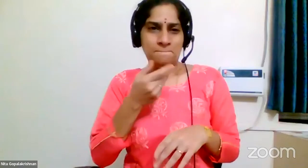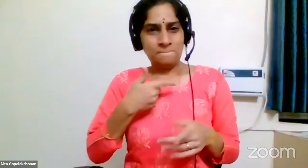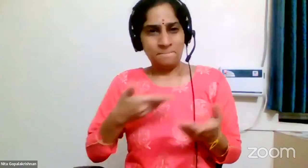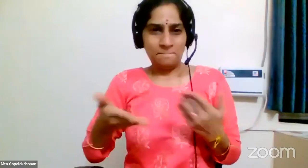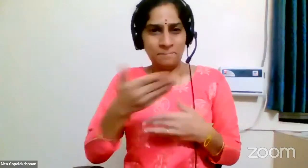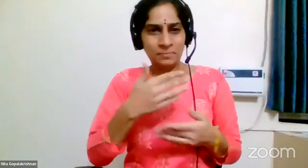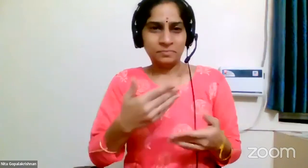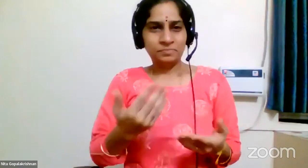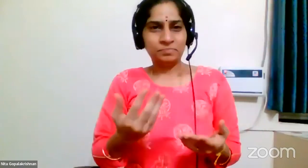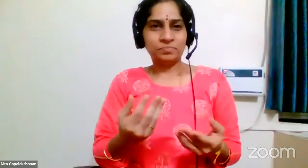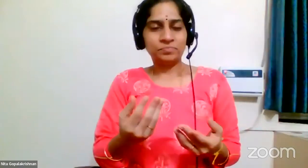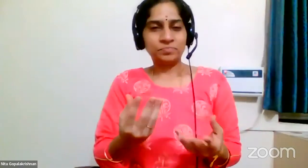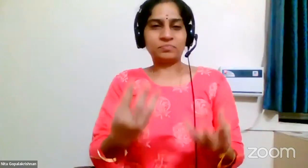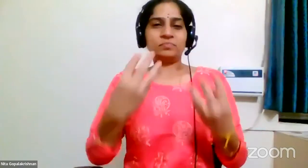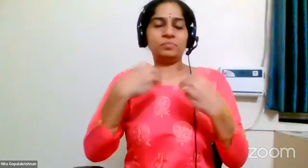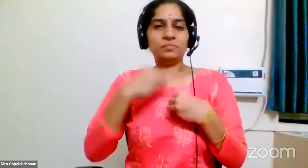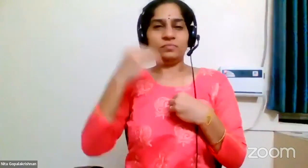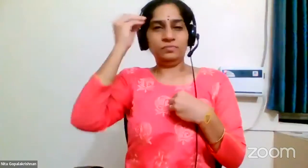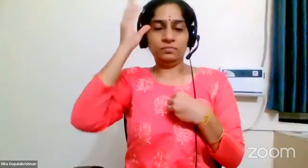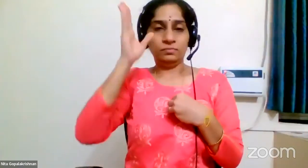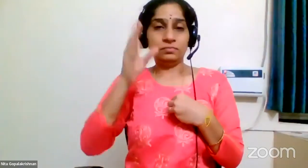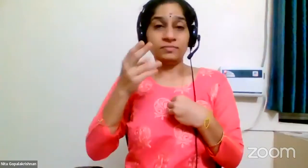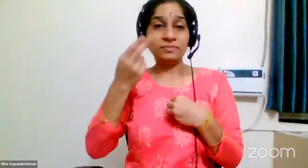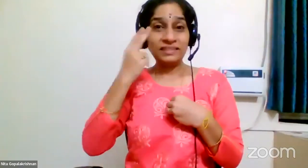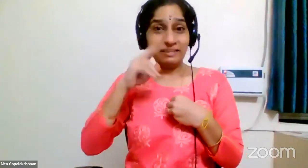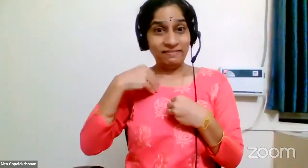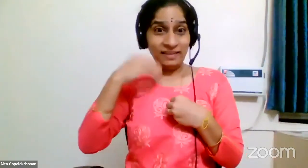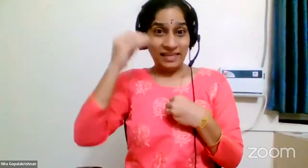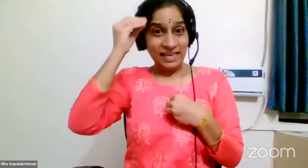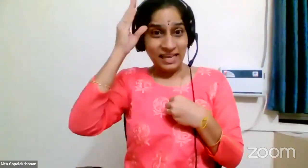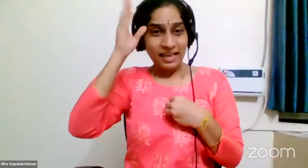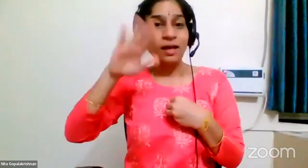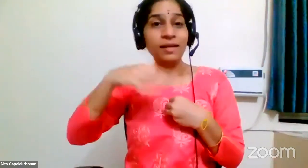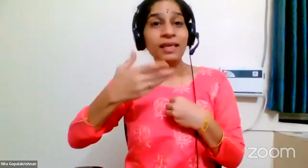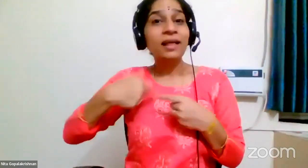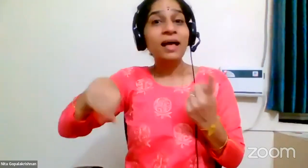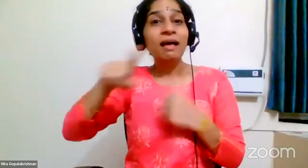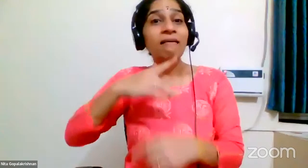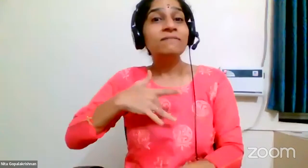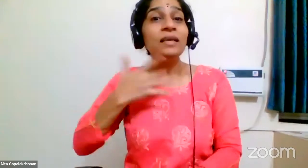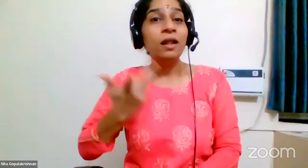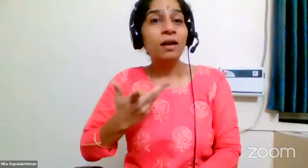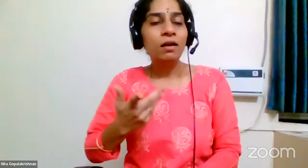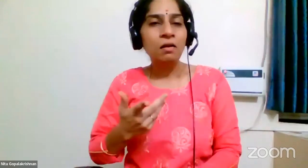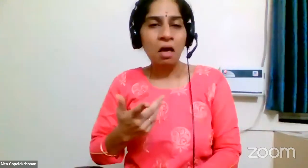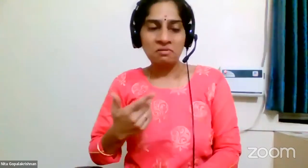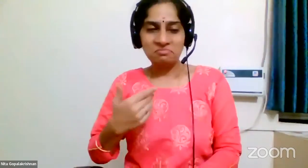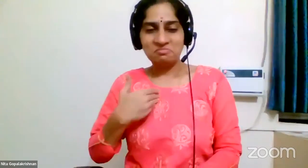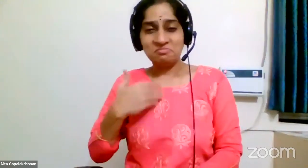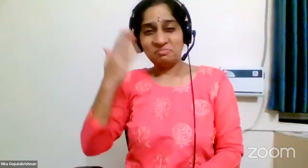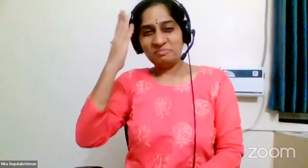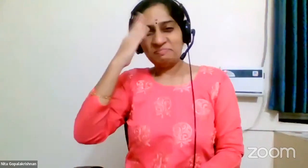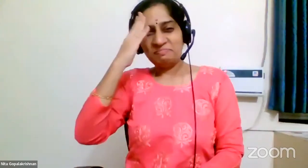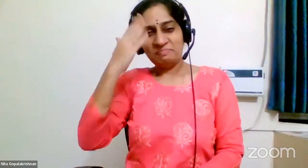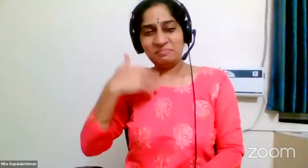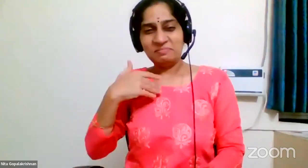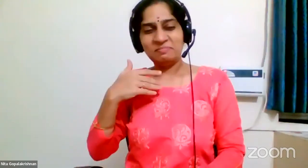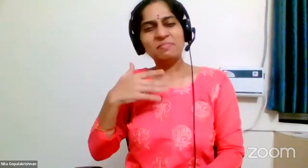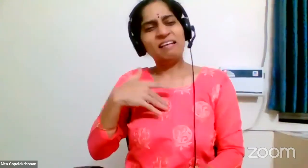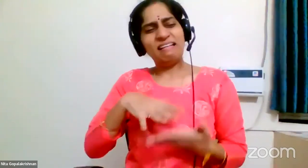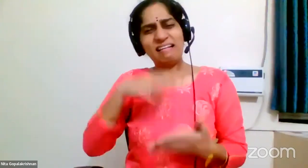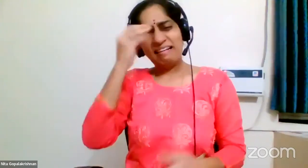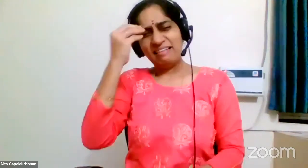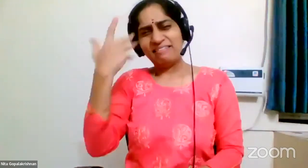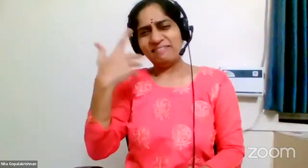ऐसा हो सकता है कि हमारे हृदय में अहंकार आ जाए। और अगर हृदय में अहंकार आया इस बात का कि